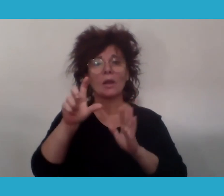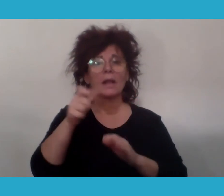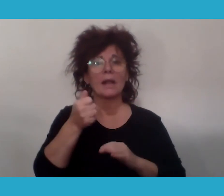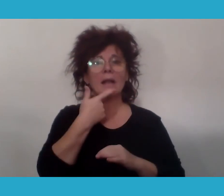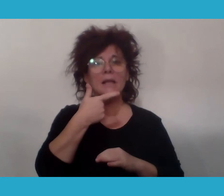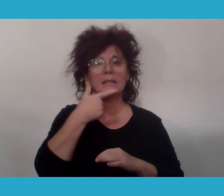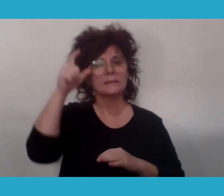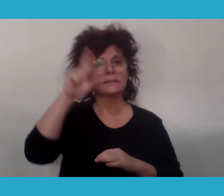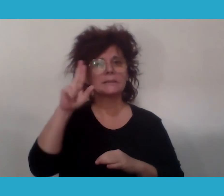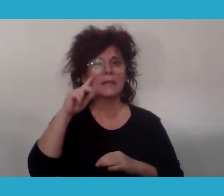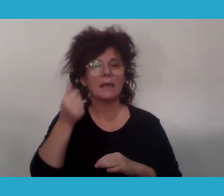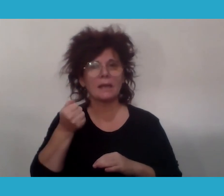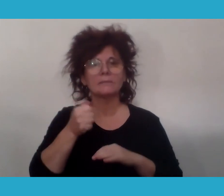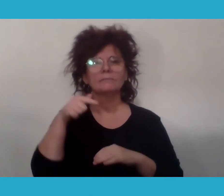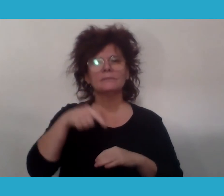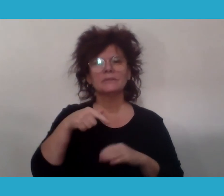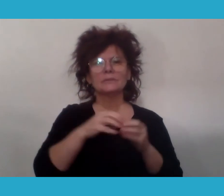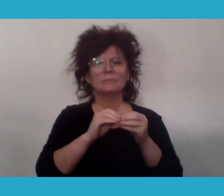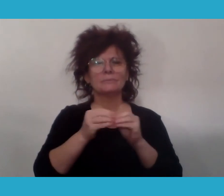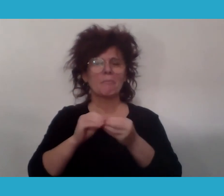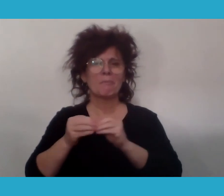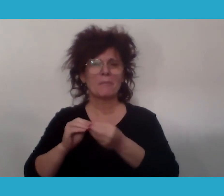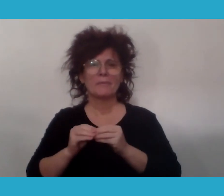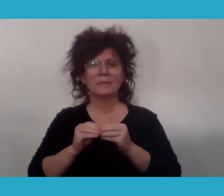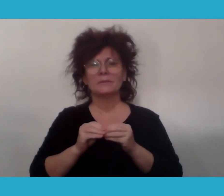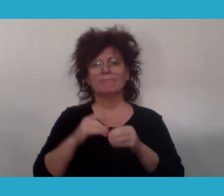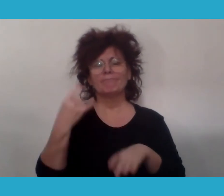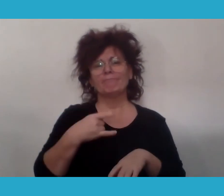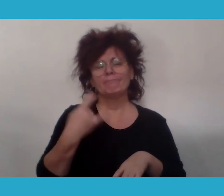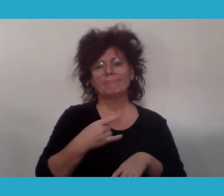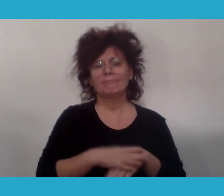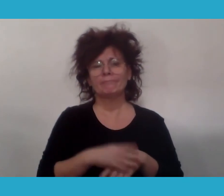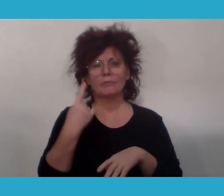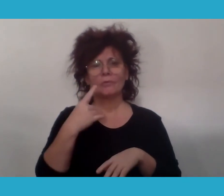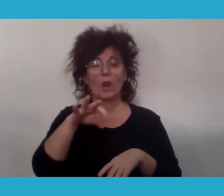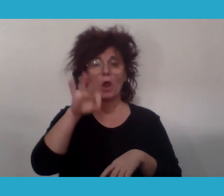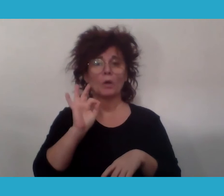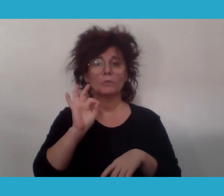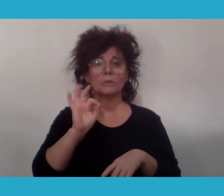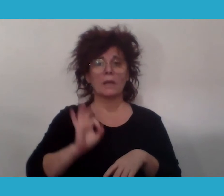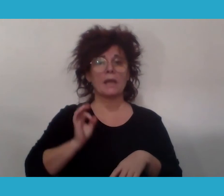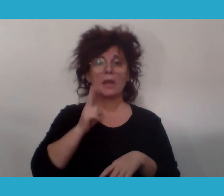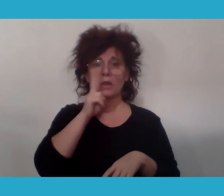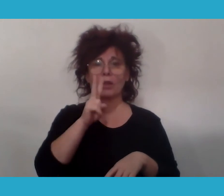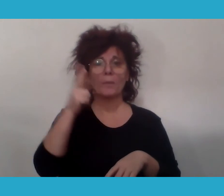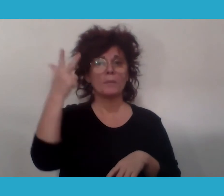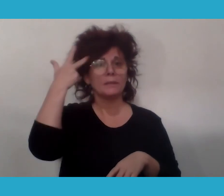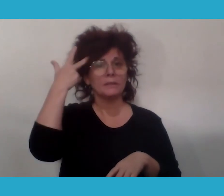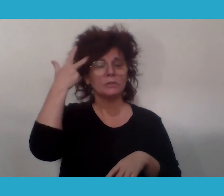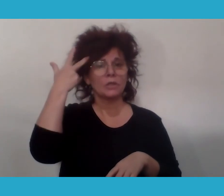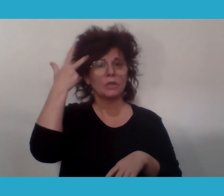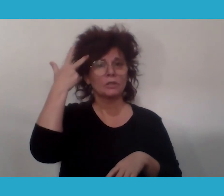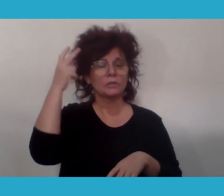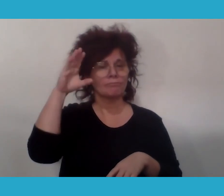Estas argumentaciones hacen caer en falsos dilemas, tratando una sola opción. En 2018, le recuerda que